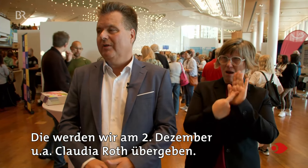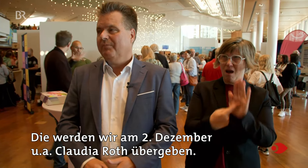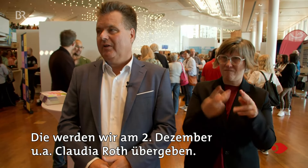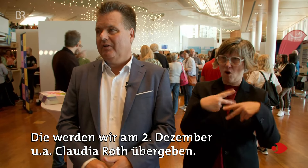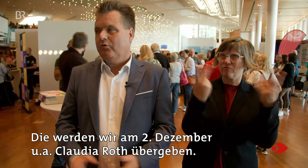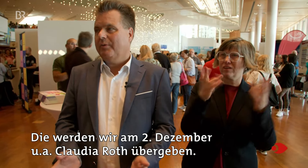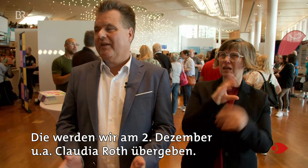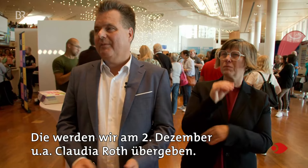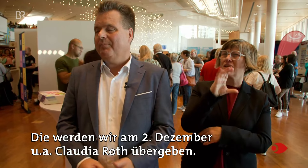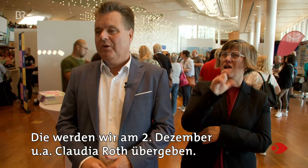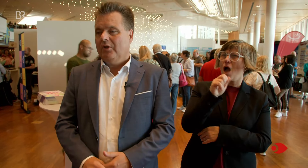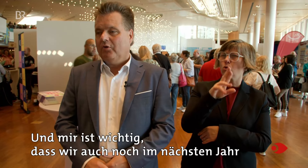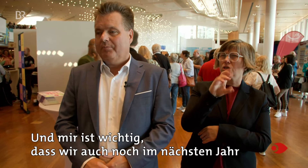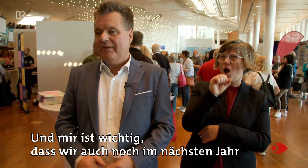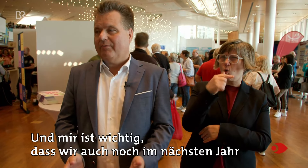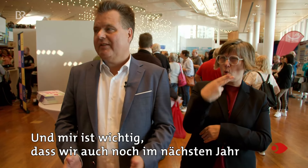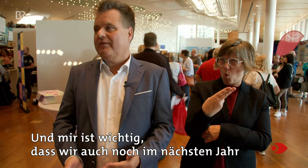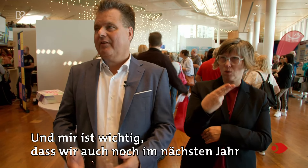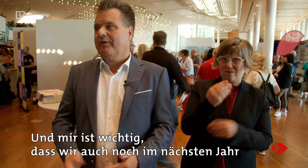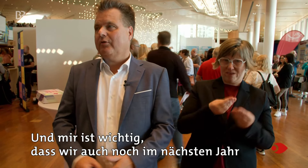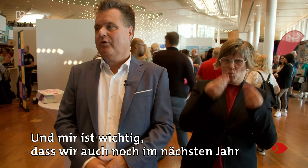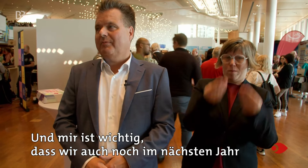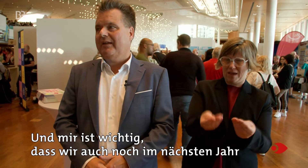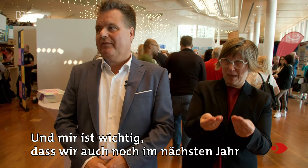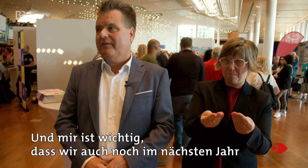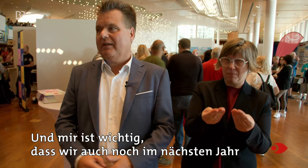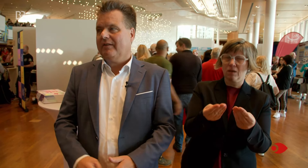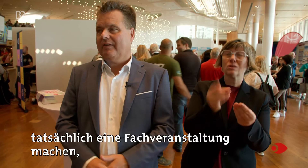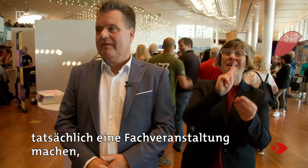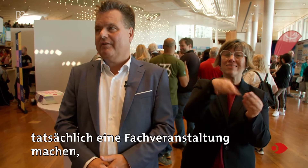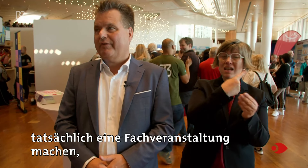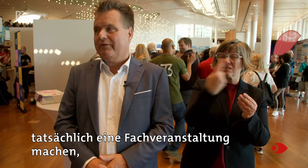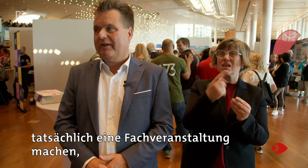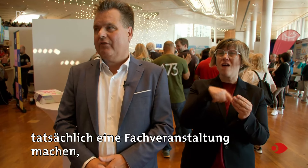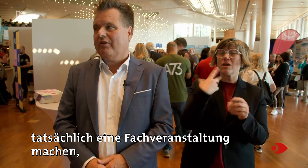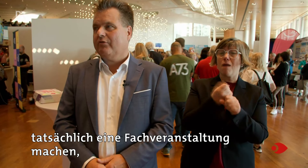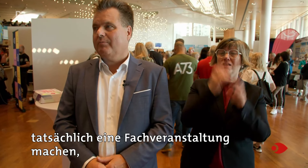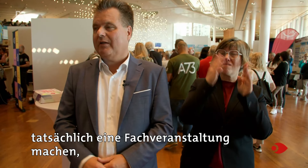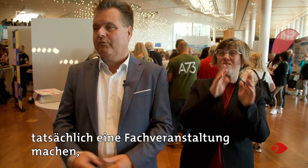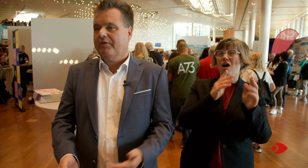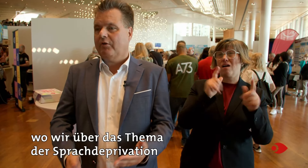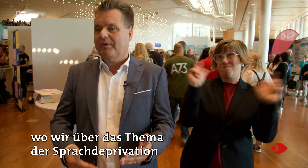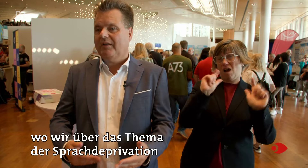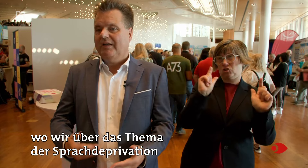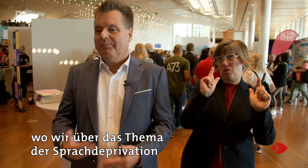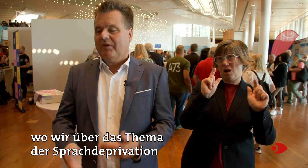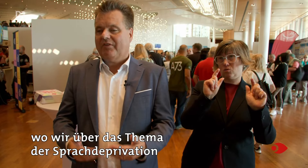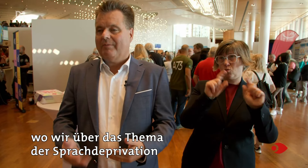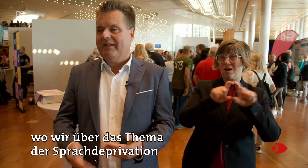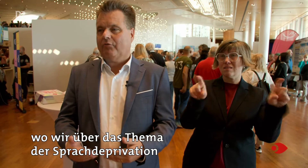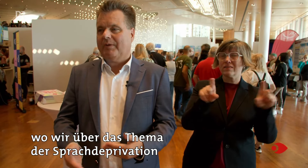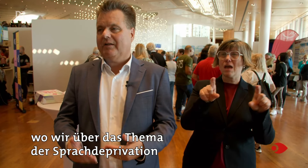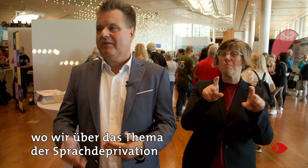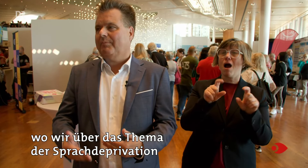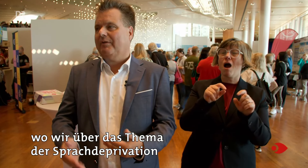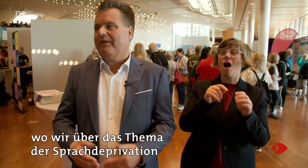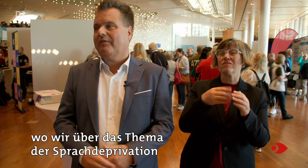Roth übergeben. Und mir ist wichtig, dass wir auch noch im nächsten Jahr tatsächlich eine Fachveranstaltung machen, wo wir über das Thema